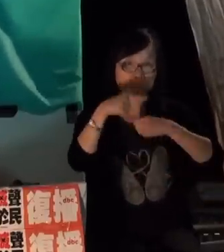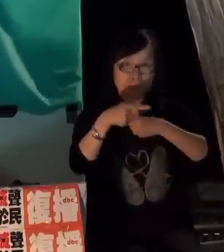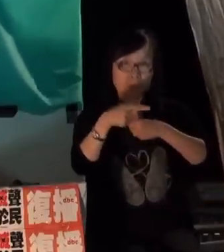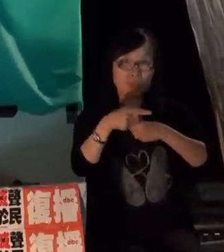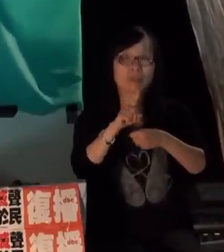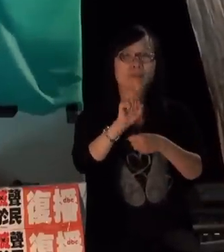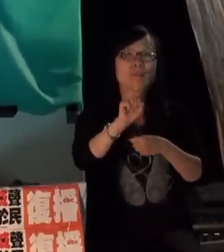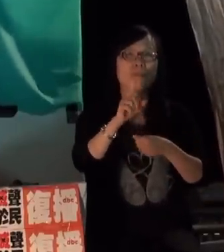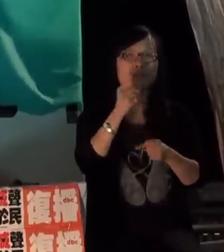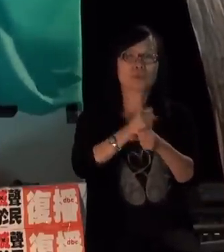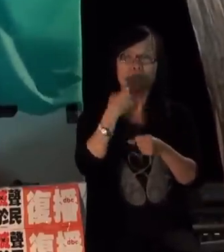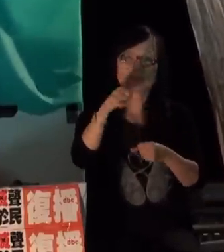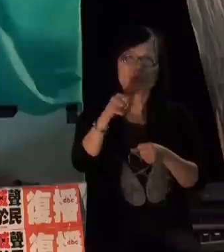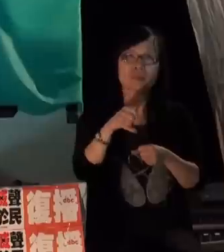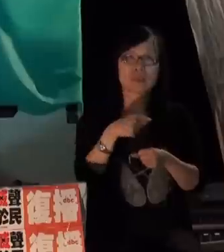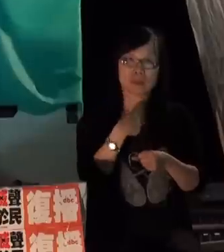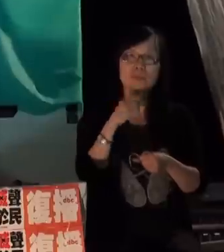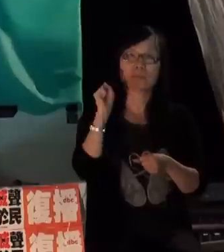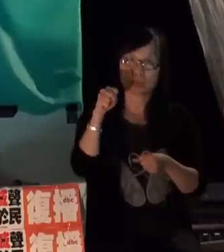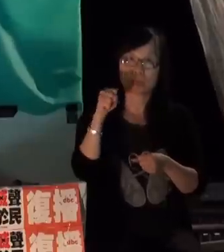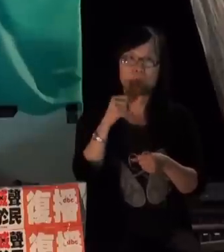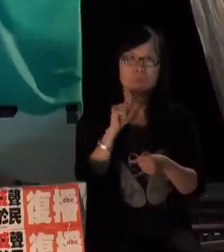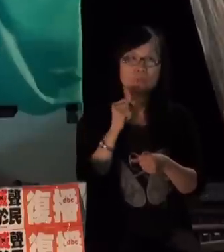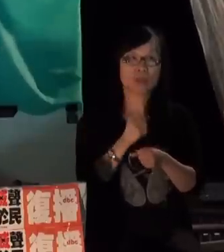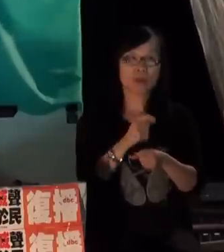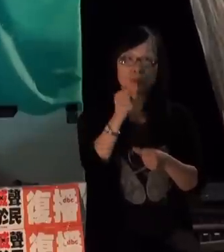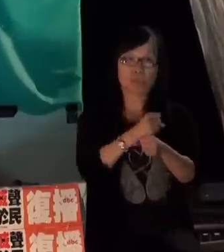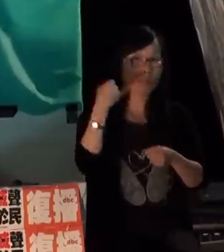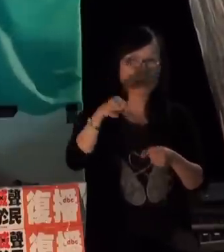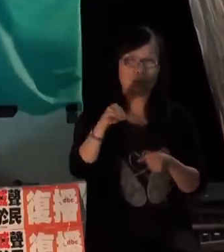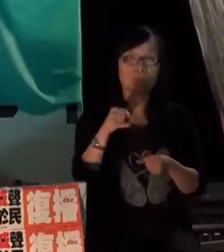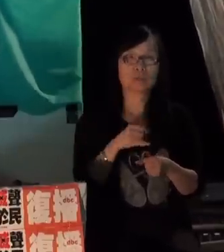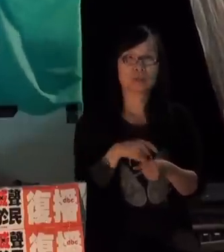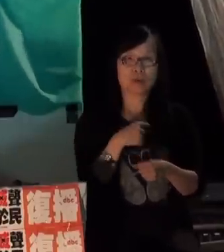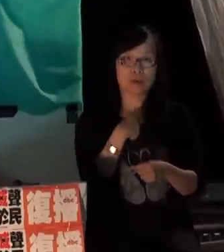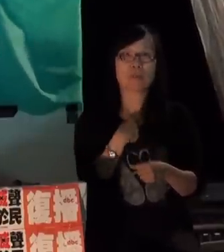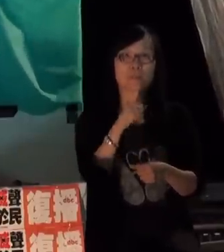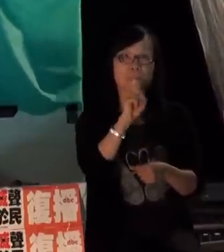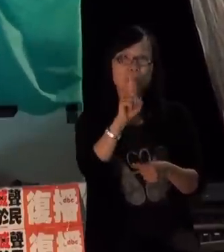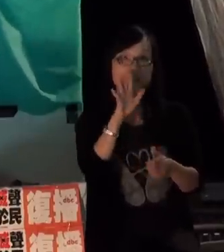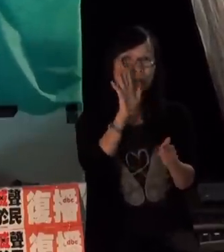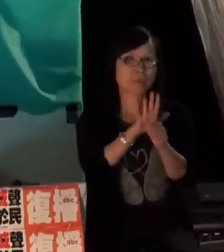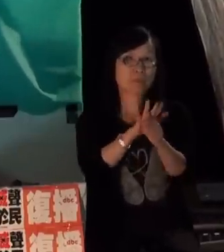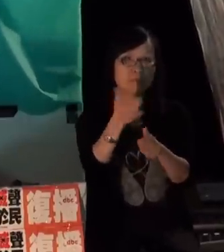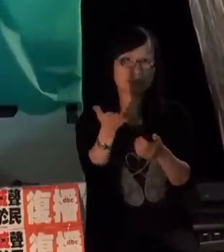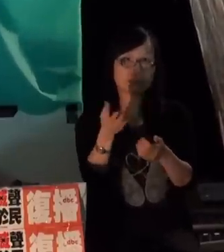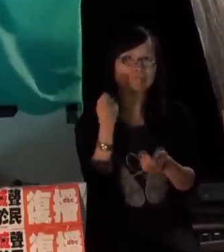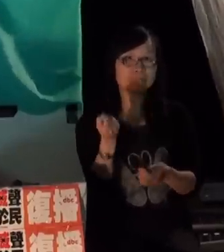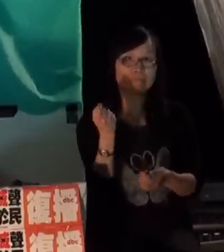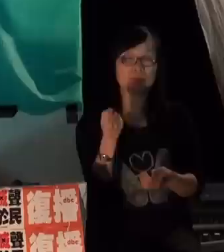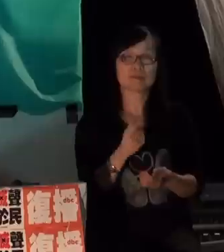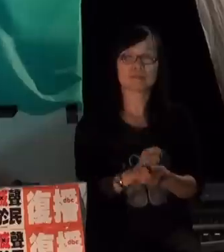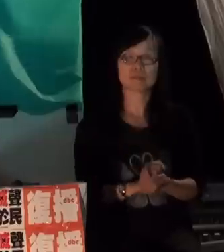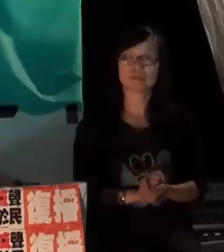到？你可唔可以做到？你可唔可以？如果你做唔到嘅話，我有冇嘢可以幫到你？係好簡單嘅嘢